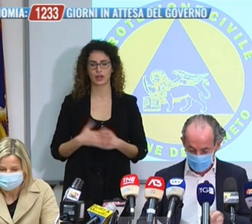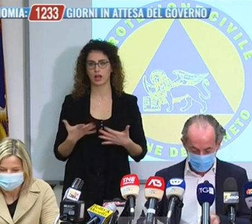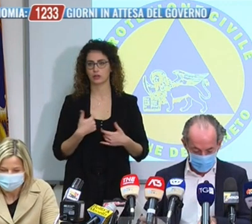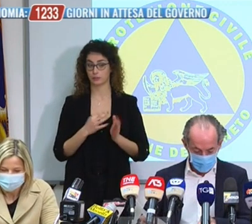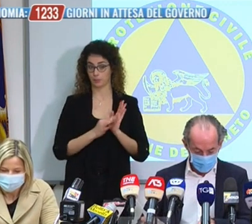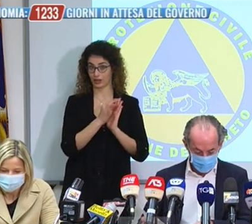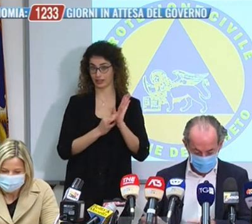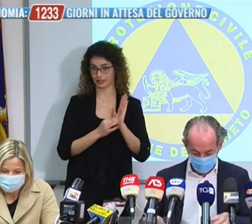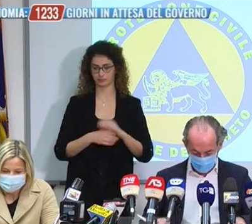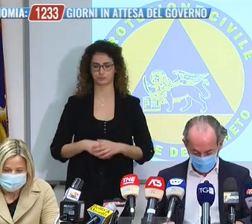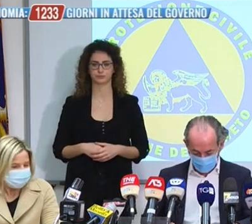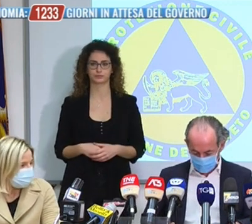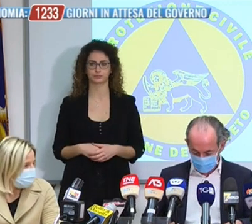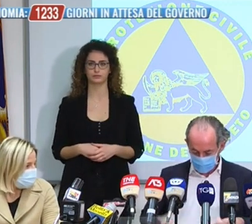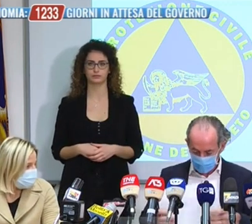ai bollettini,